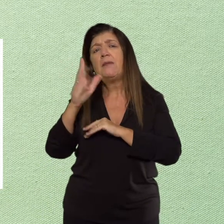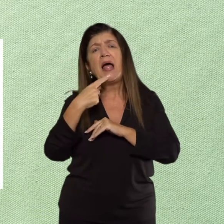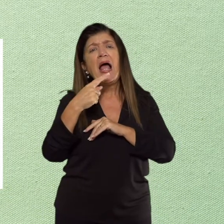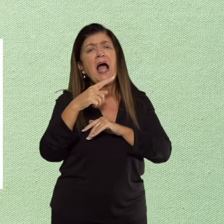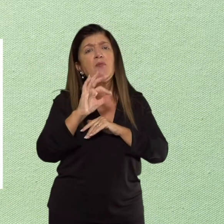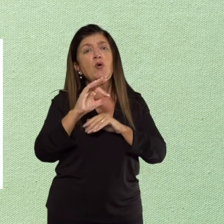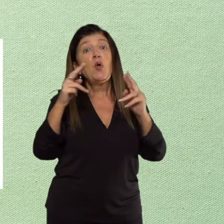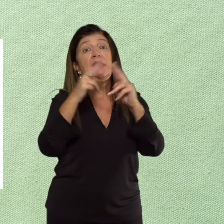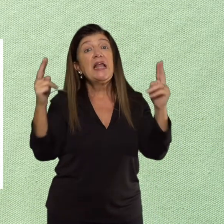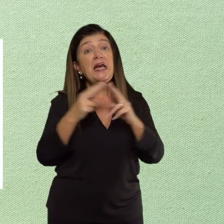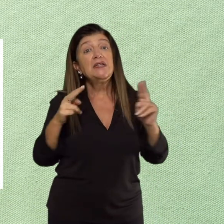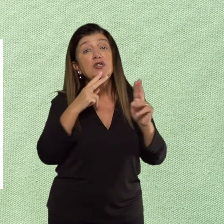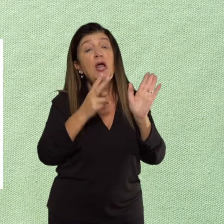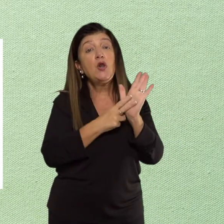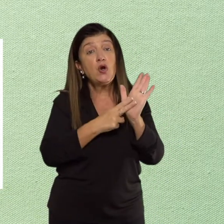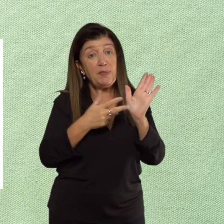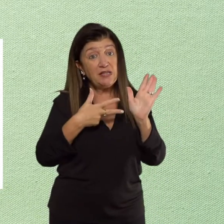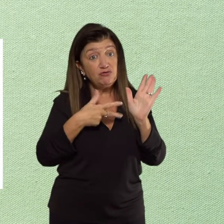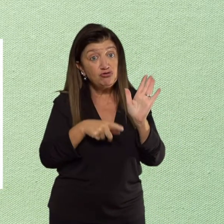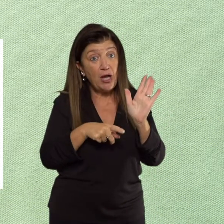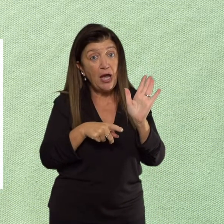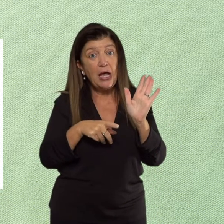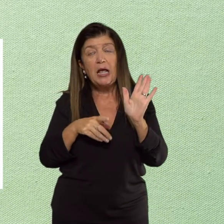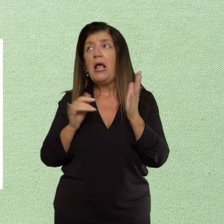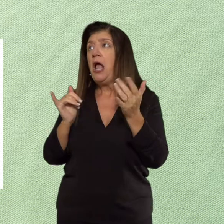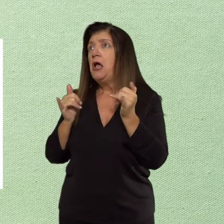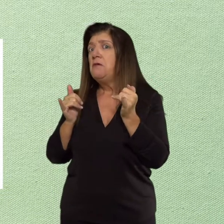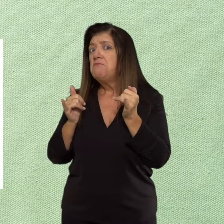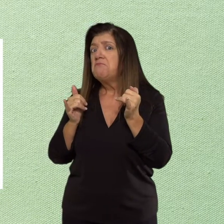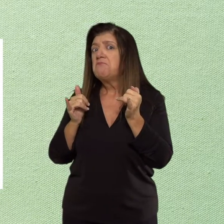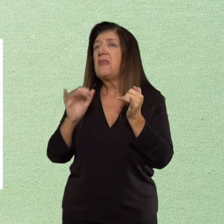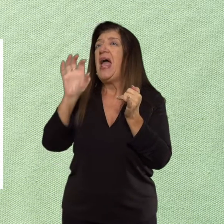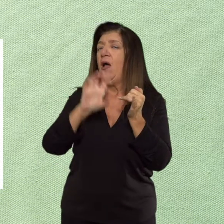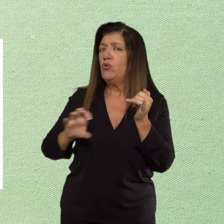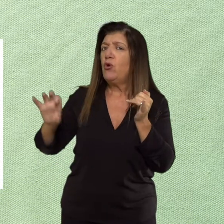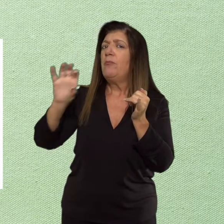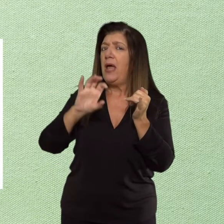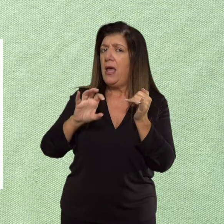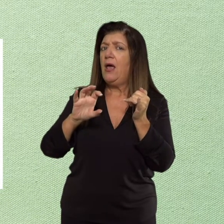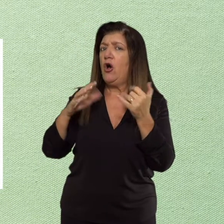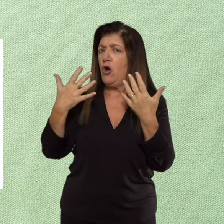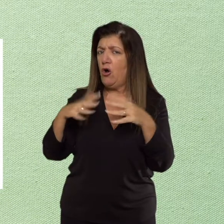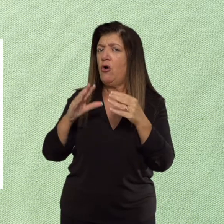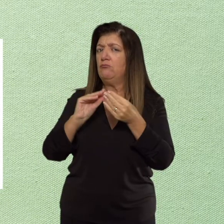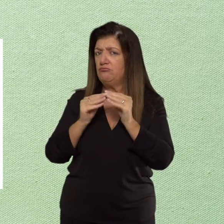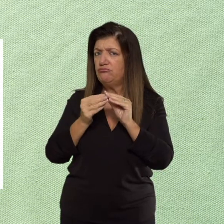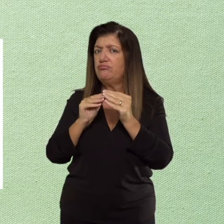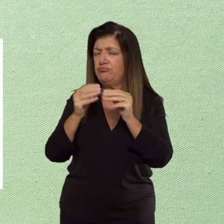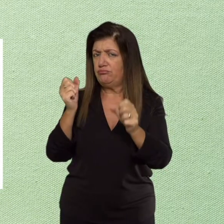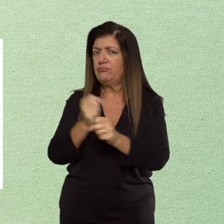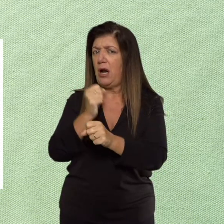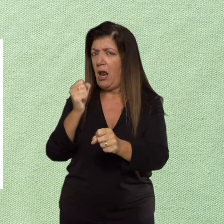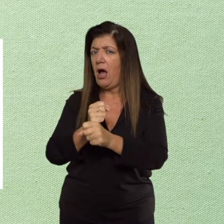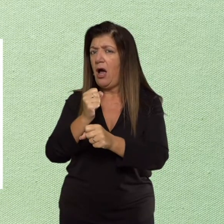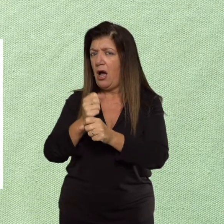internazionale? A livello internazionale, a livello europeo, stanno lavorando per cercare di